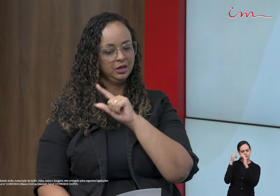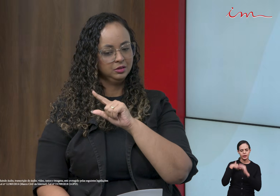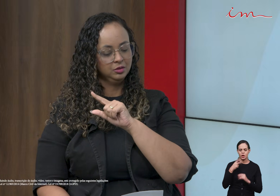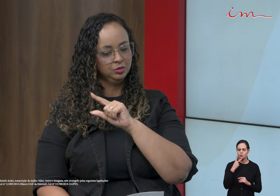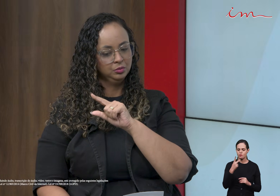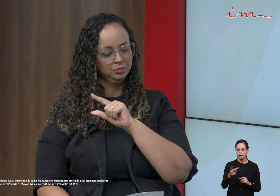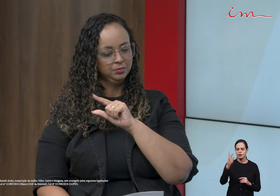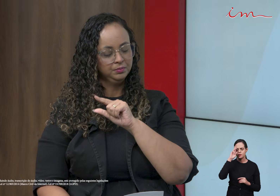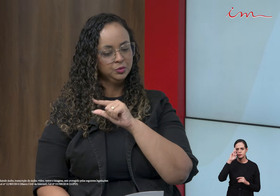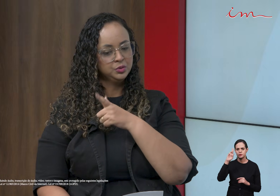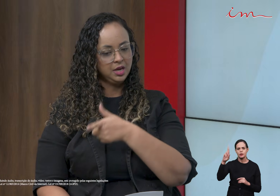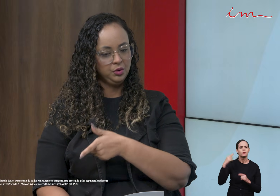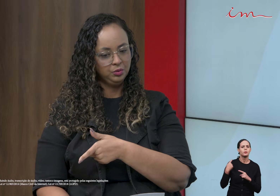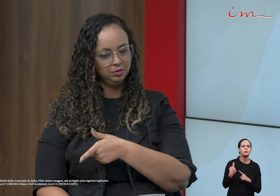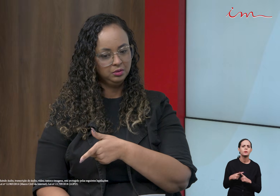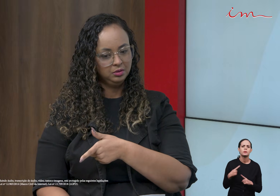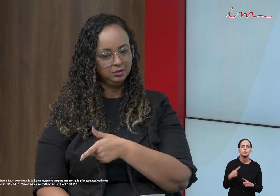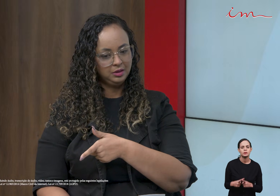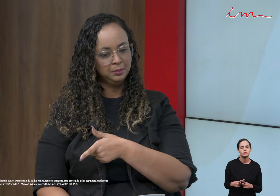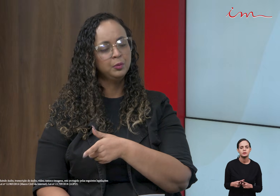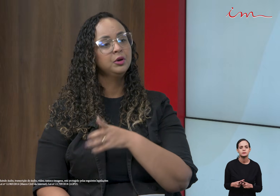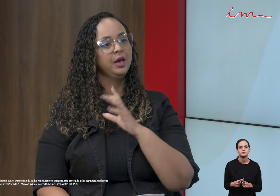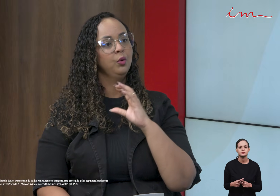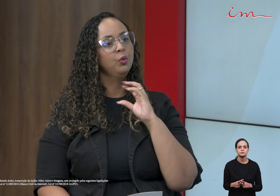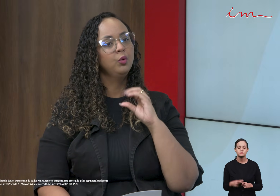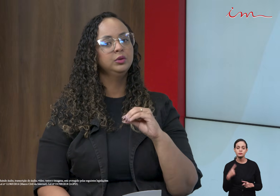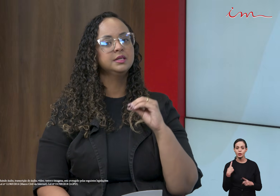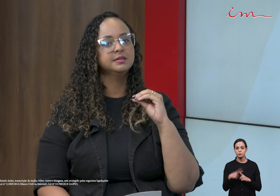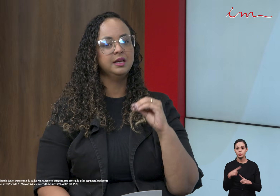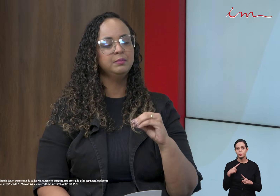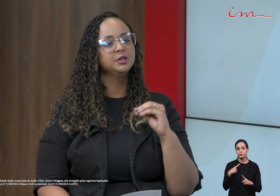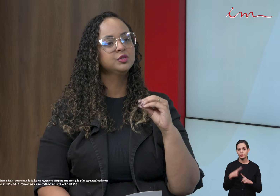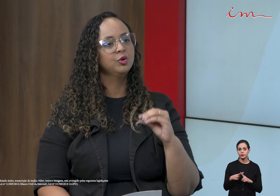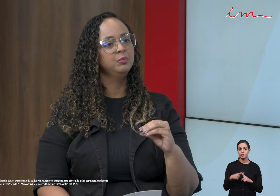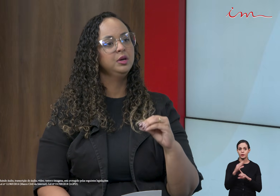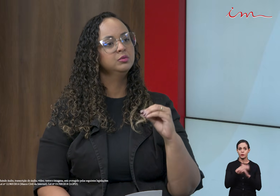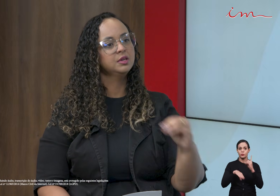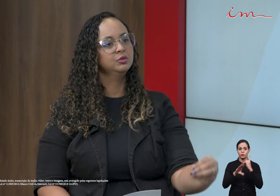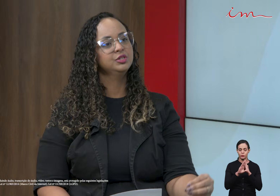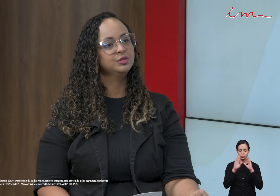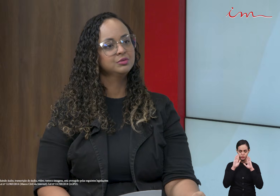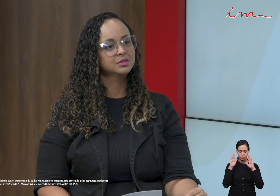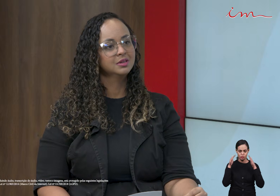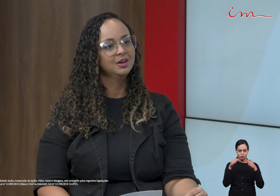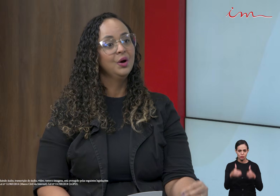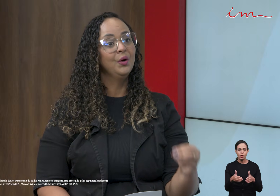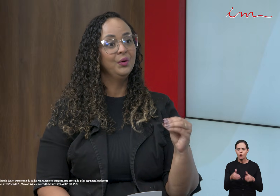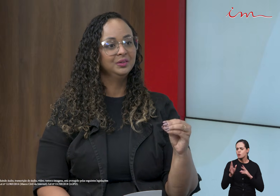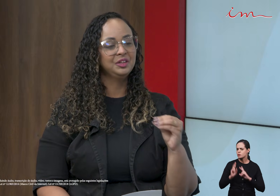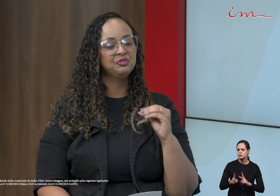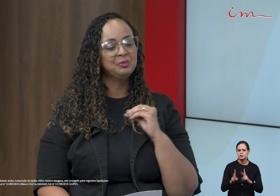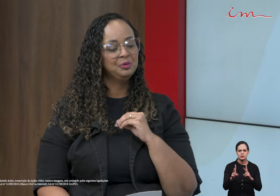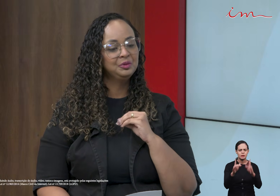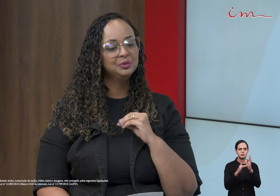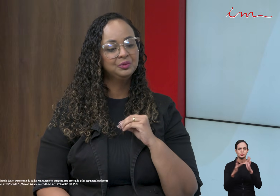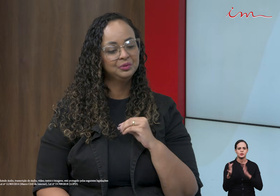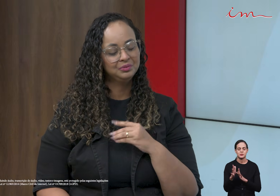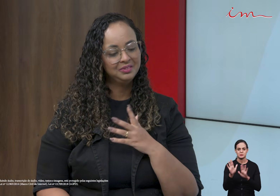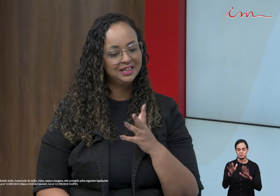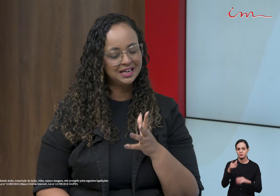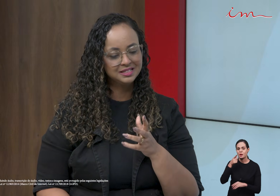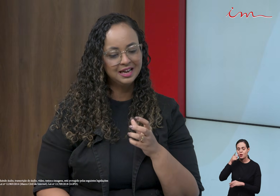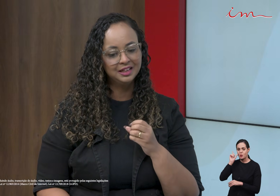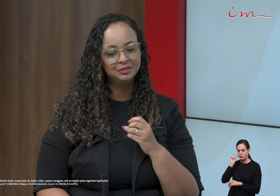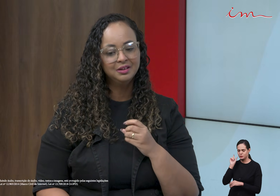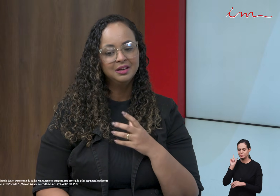eu vou falar do Senhor, né? Porque o culto é sempre sobre o Senhor Jesus. Ontem foi